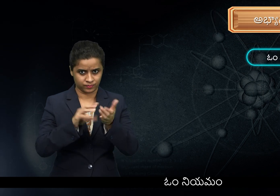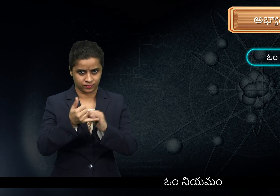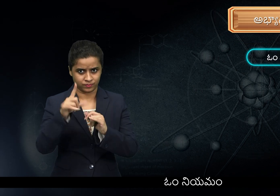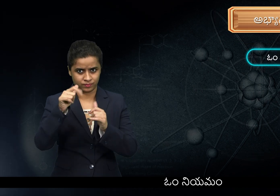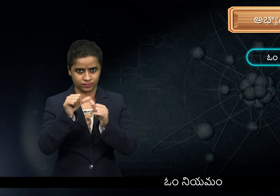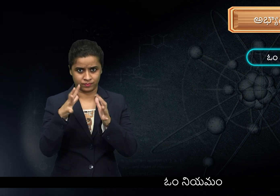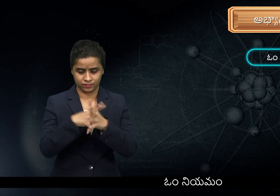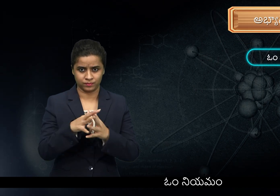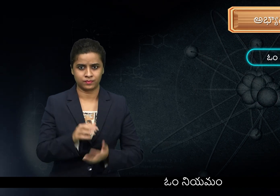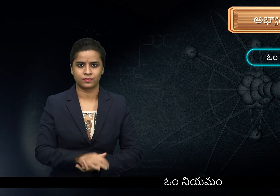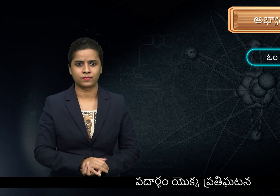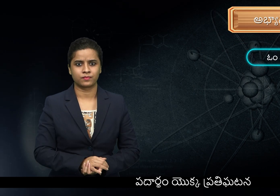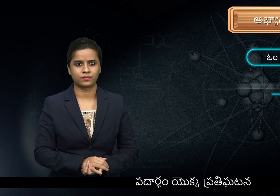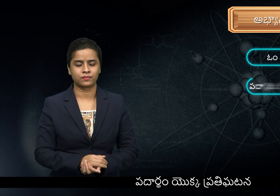నియమం